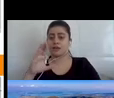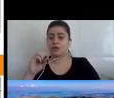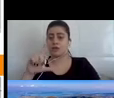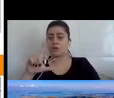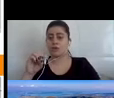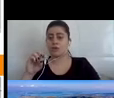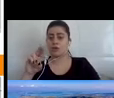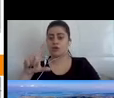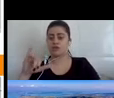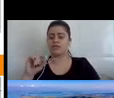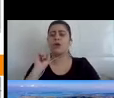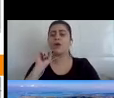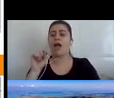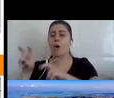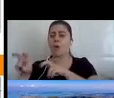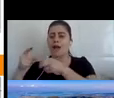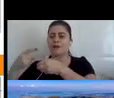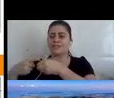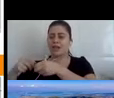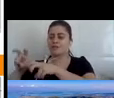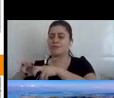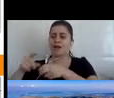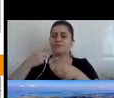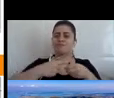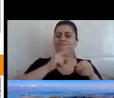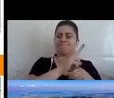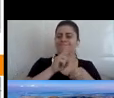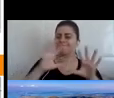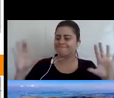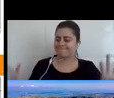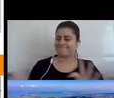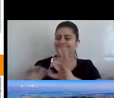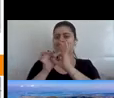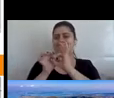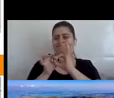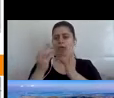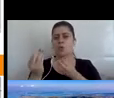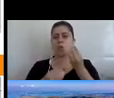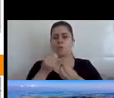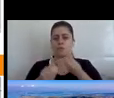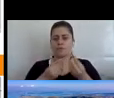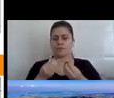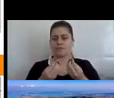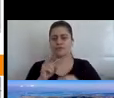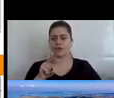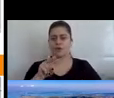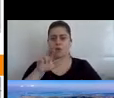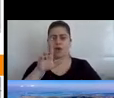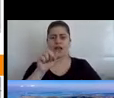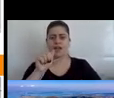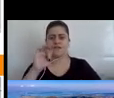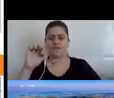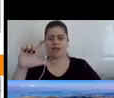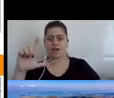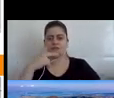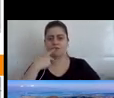rural, nesses processos que constituem esse sistema alimentar, ou seja, essas redes, né, como o Rafael mencionou.